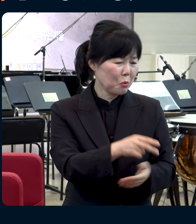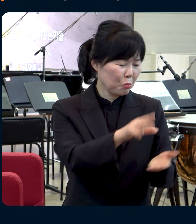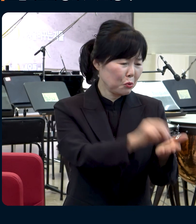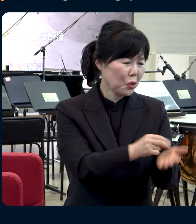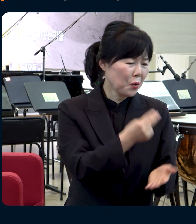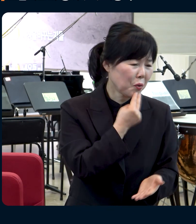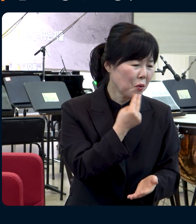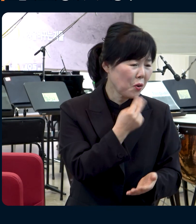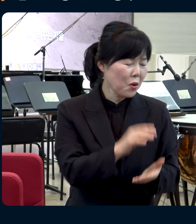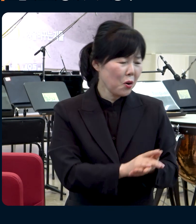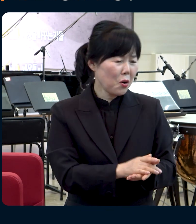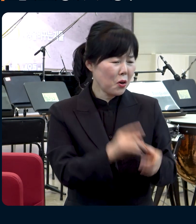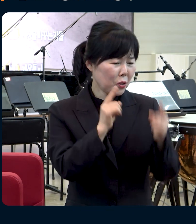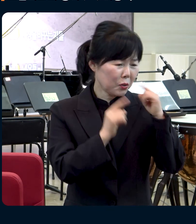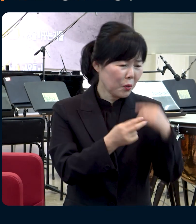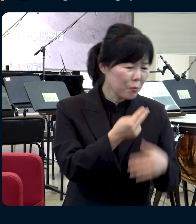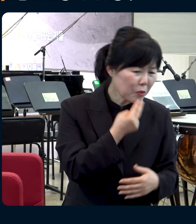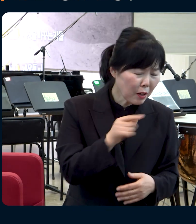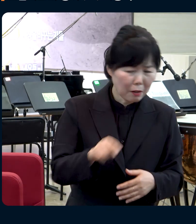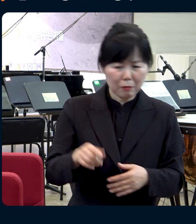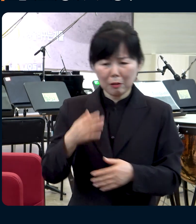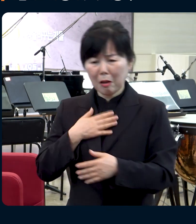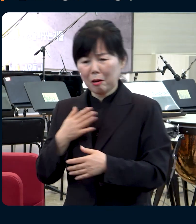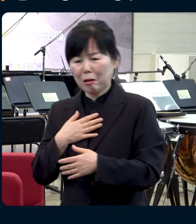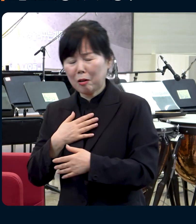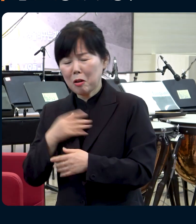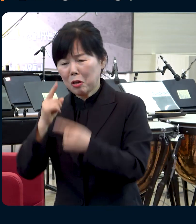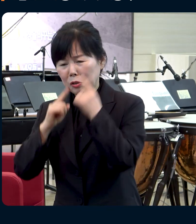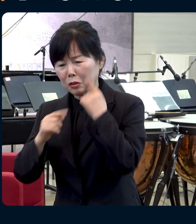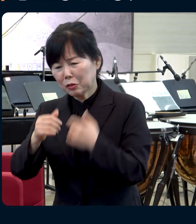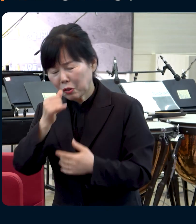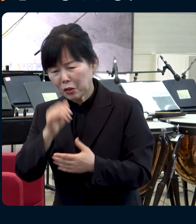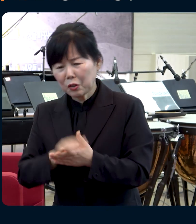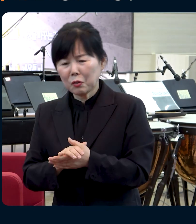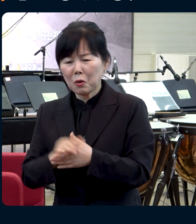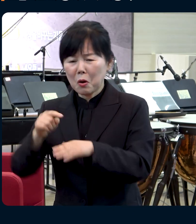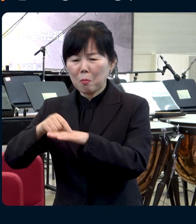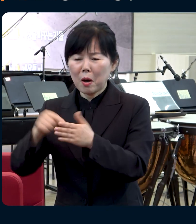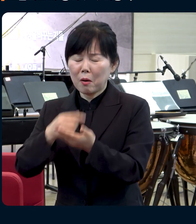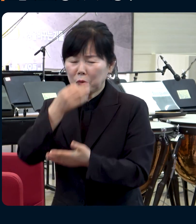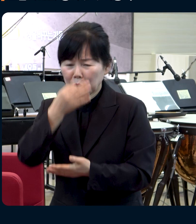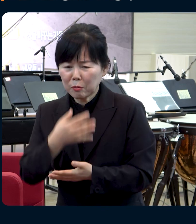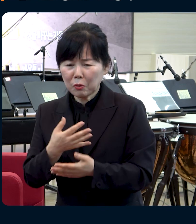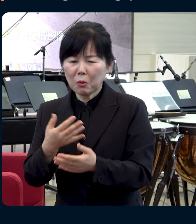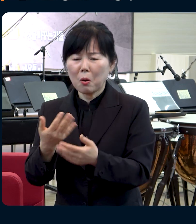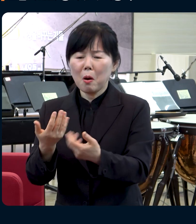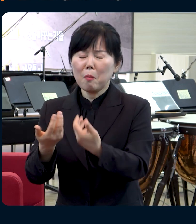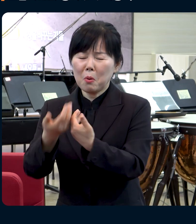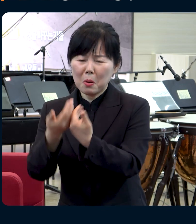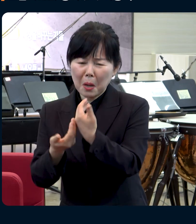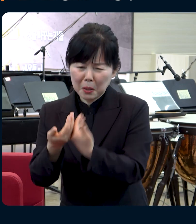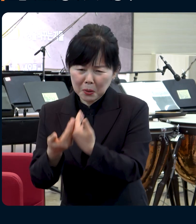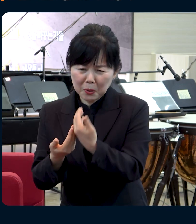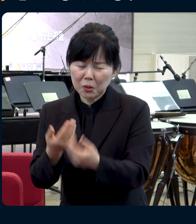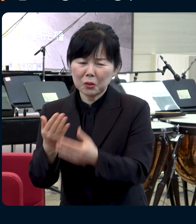갑자기 건강에 어려움이 막 생기면서 흠집이 생겨요. 때로는 마음이 너무나도 힘들어서 인간관계가 꼬이고 막 흠집이